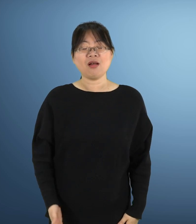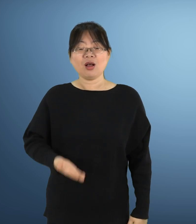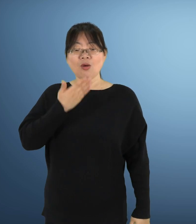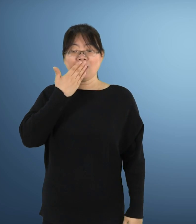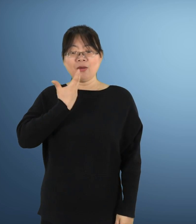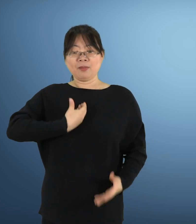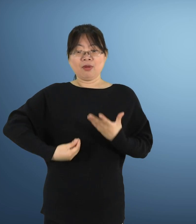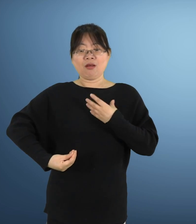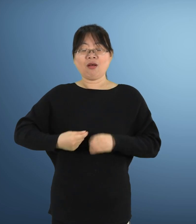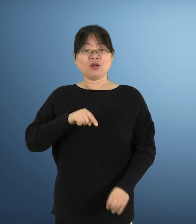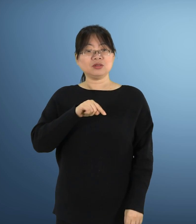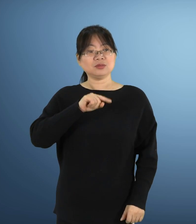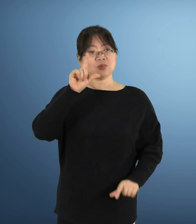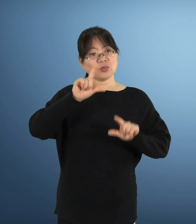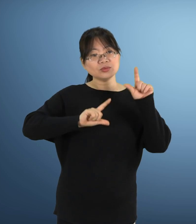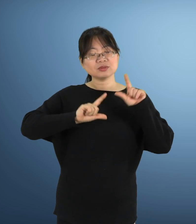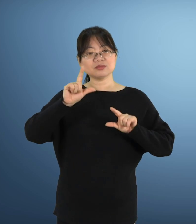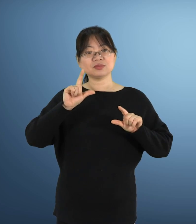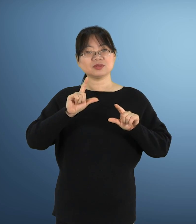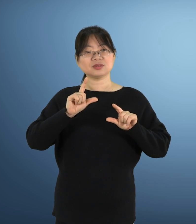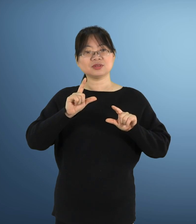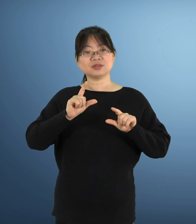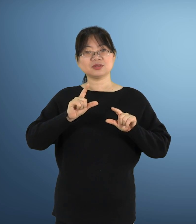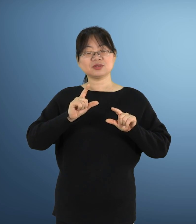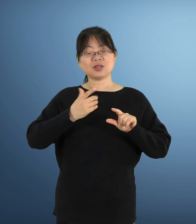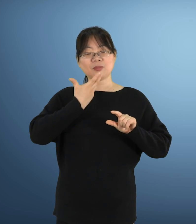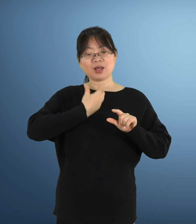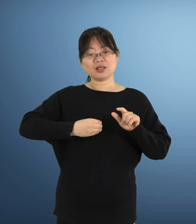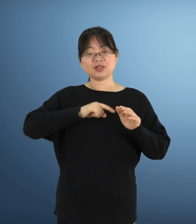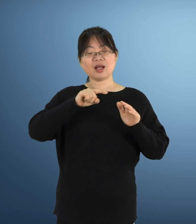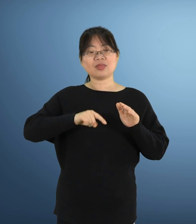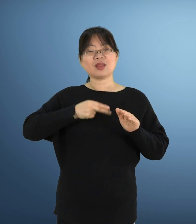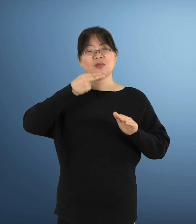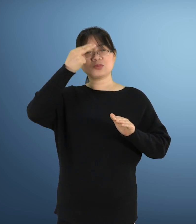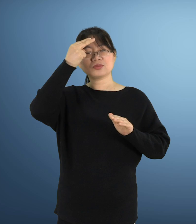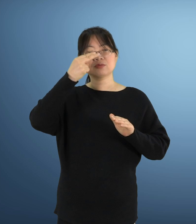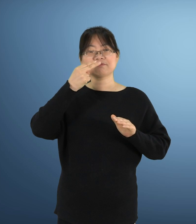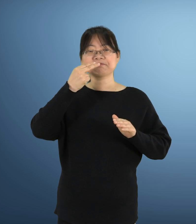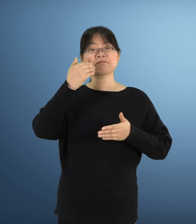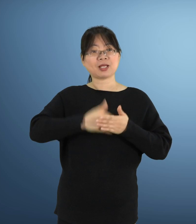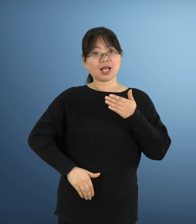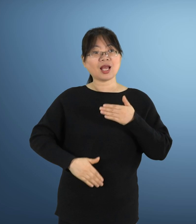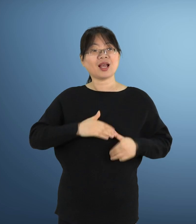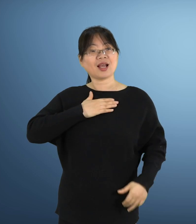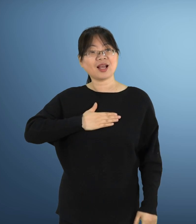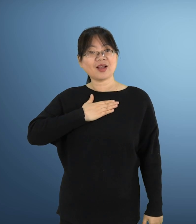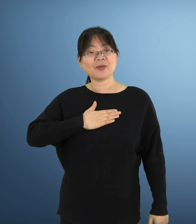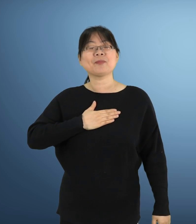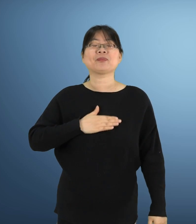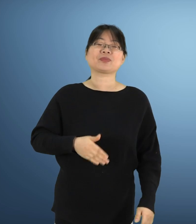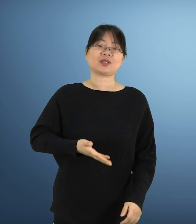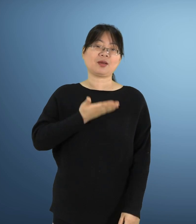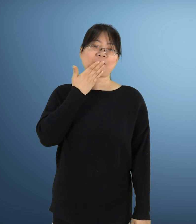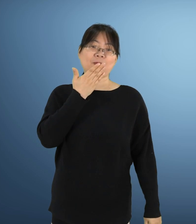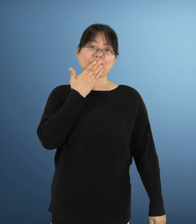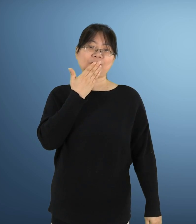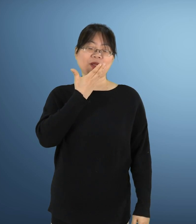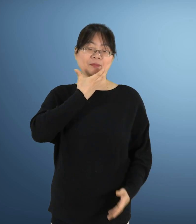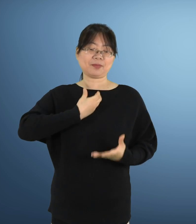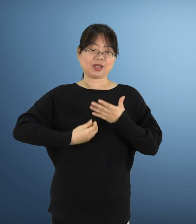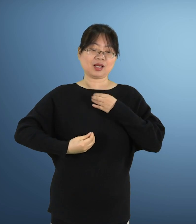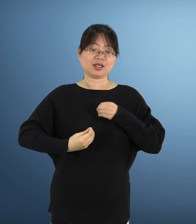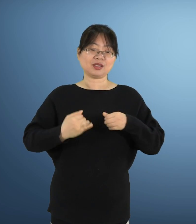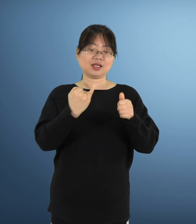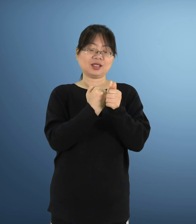먹고 마시는 게, 여기 마시는 것 속에는 술은 빠집니다. 먹고